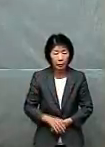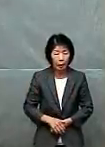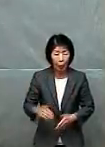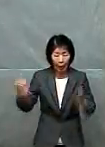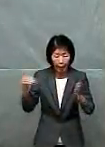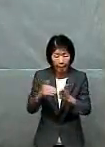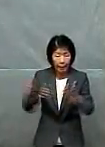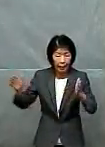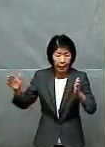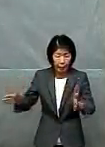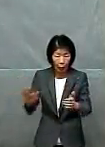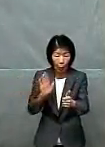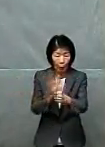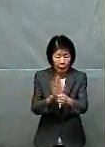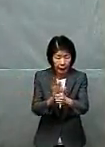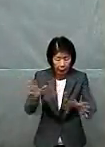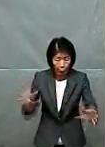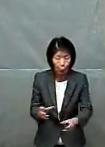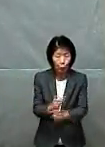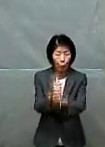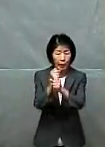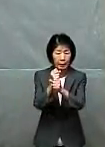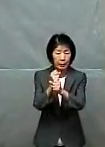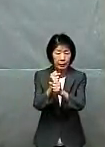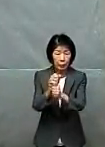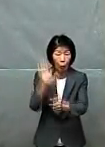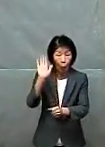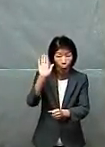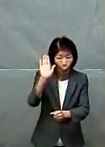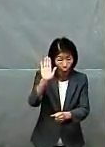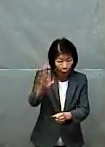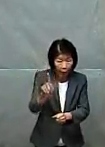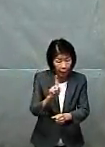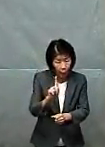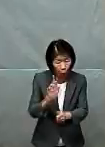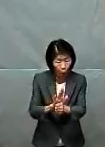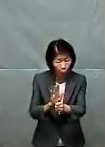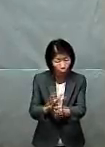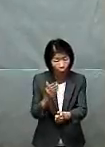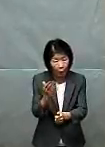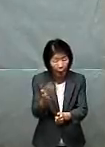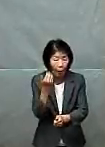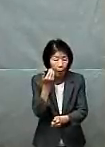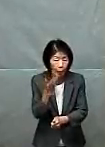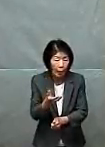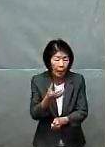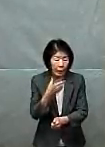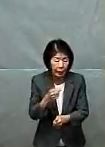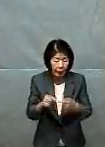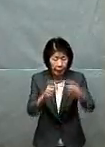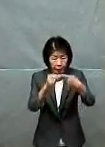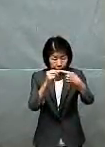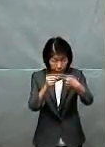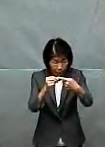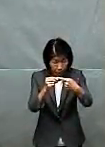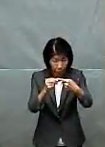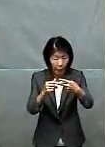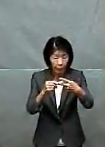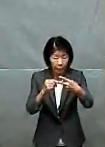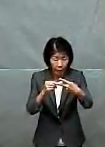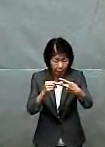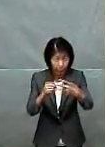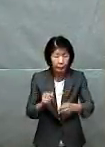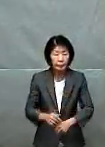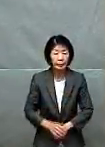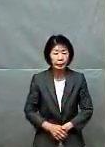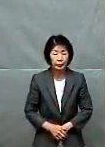までの支援などの総括と今後の支援についての方針をまず伺えますでしょうかというのが1点目で、 はい、 もう1点目なんですけれ